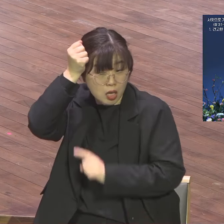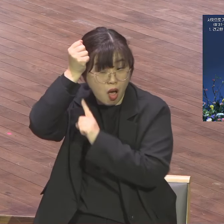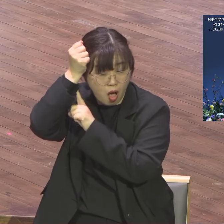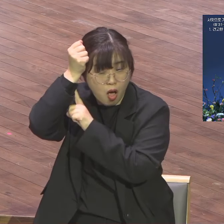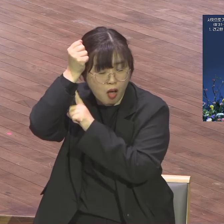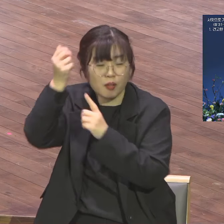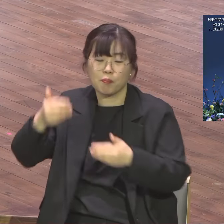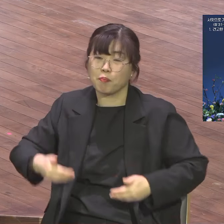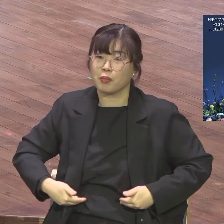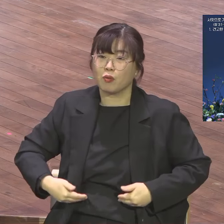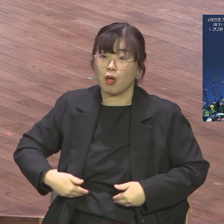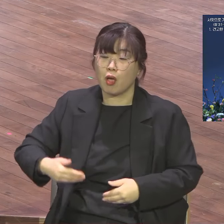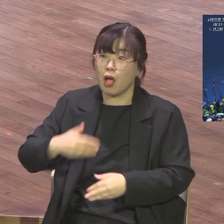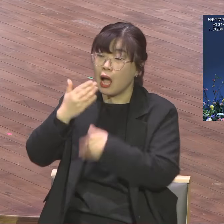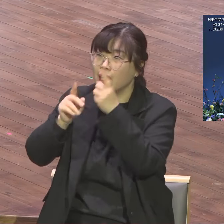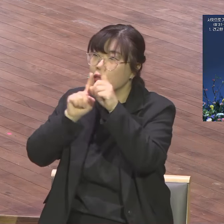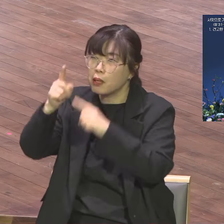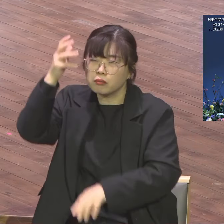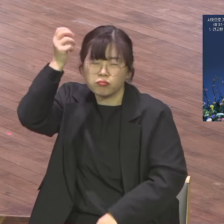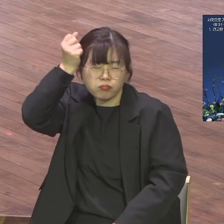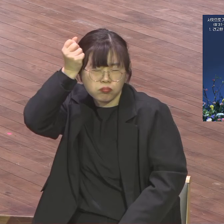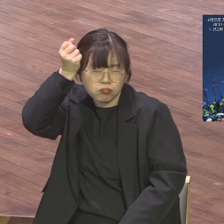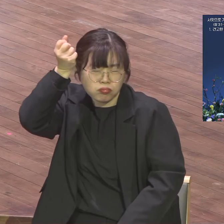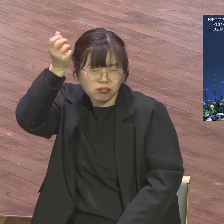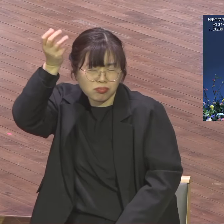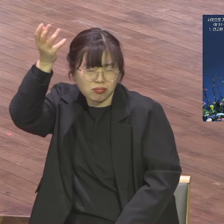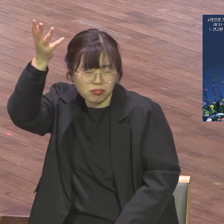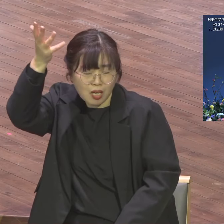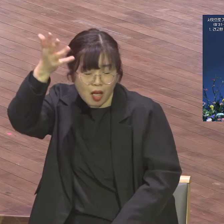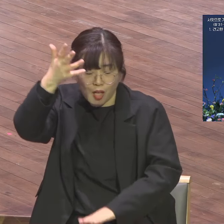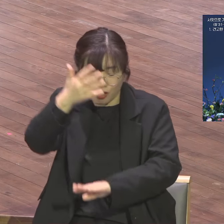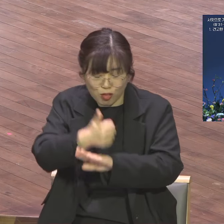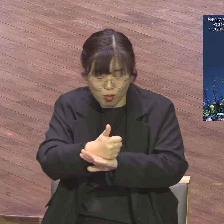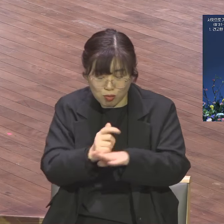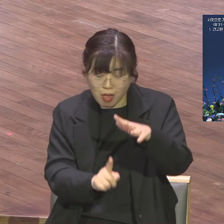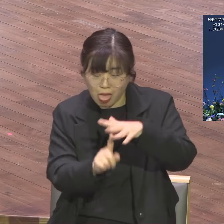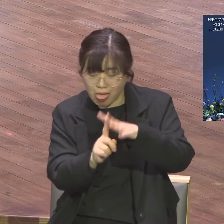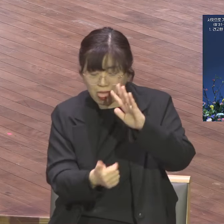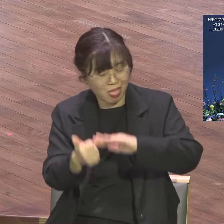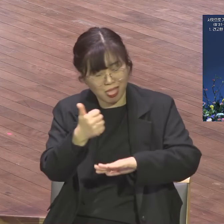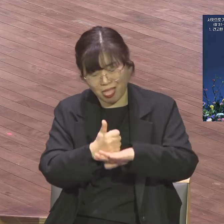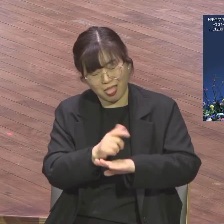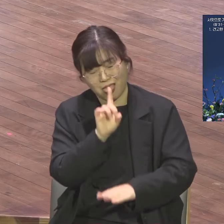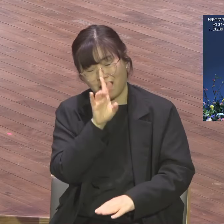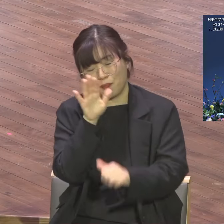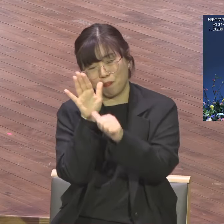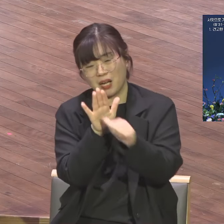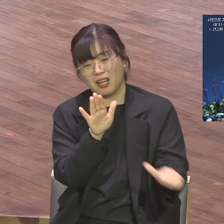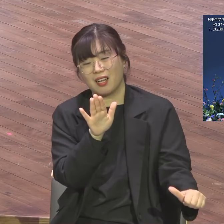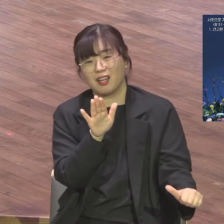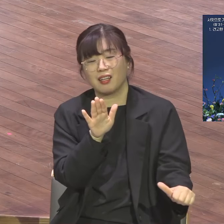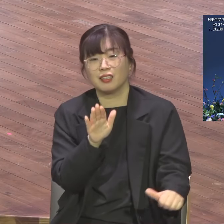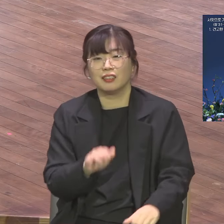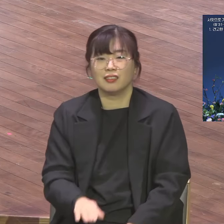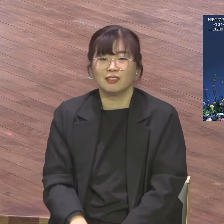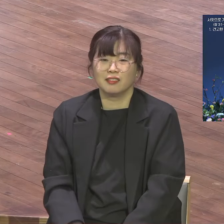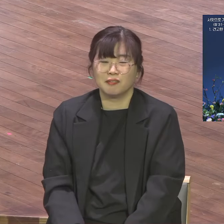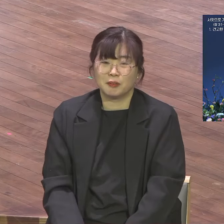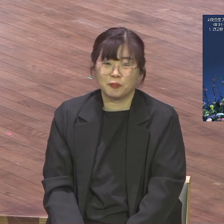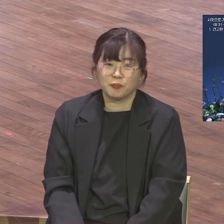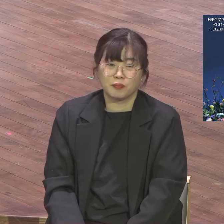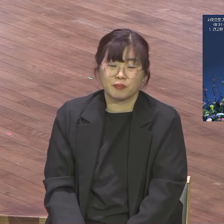망대를 구축할 때 서밋이 된다. 서밋. 솔로몬이 하나님 법을 잊어버리지